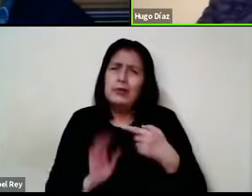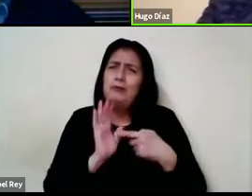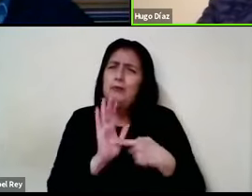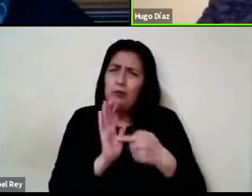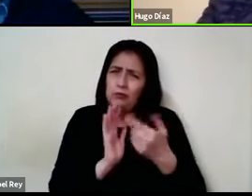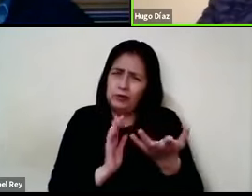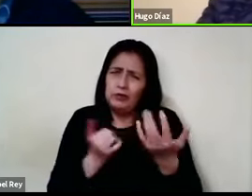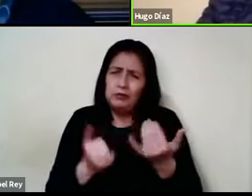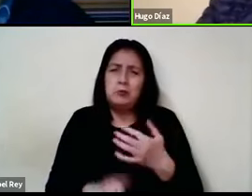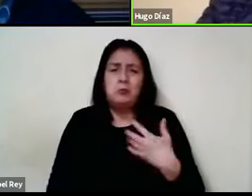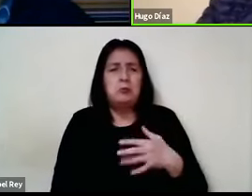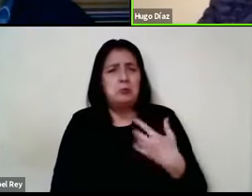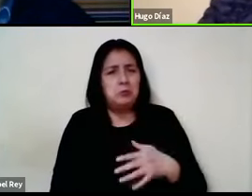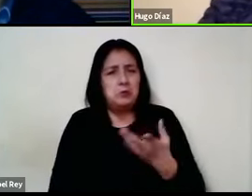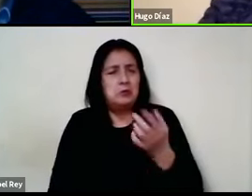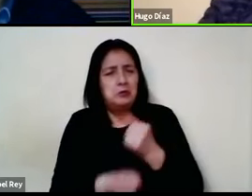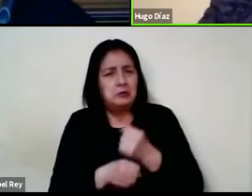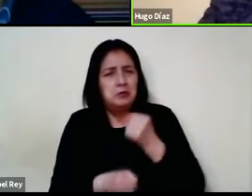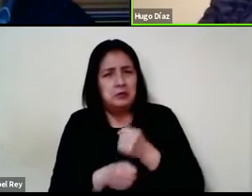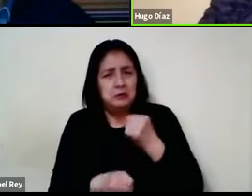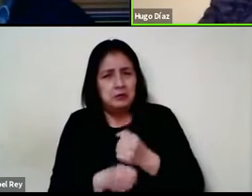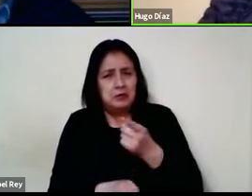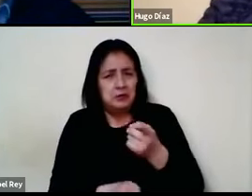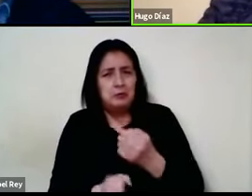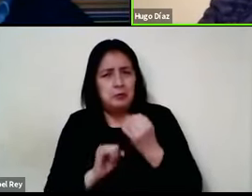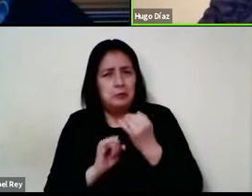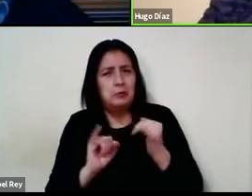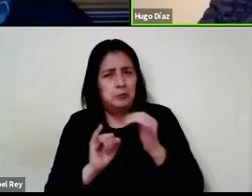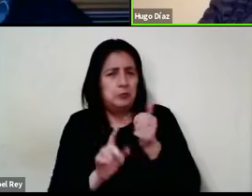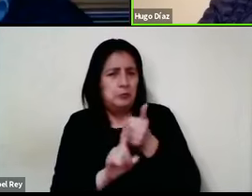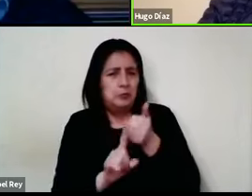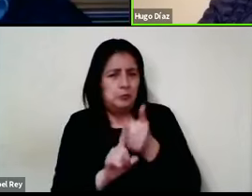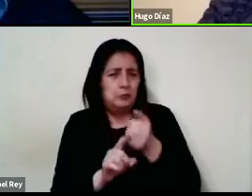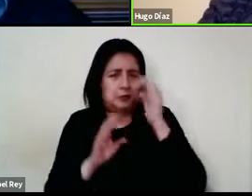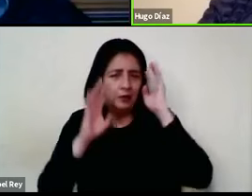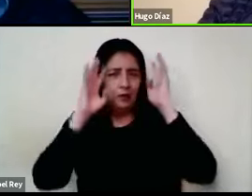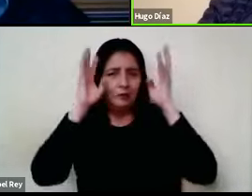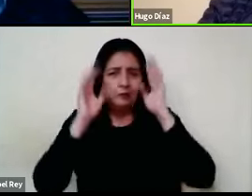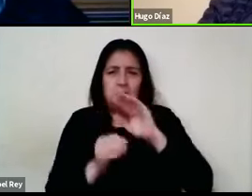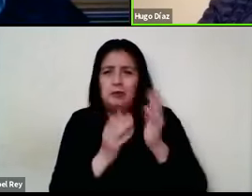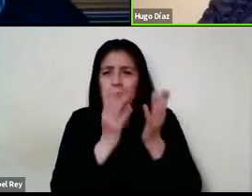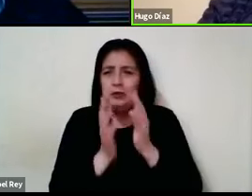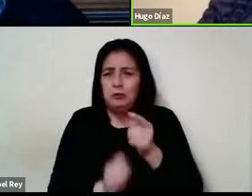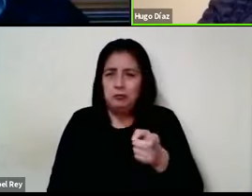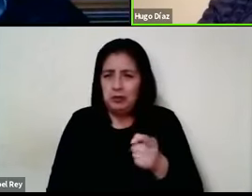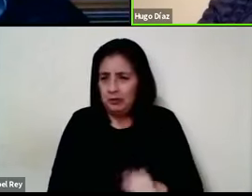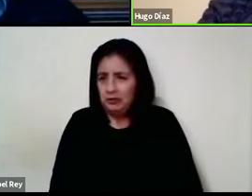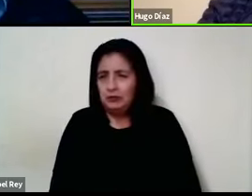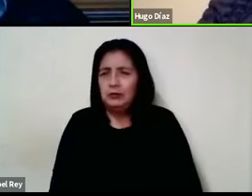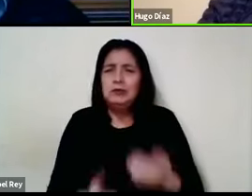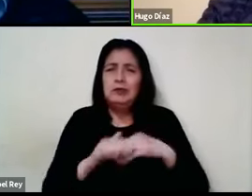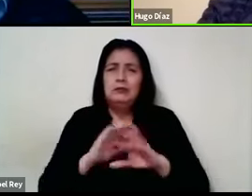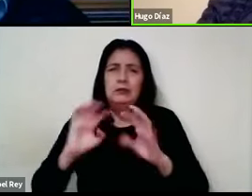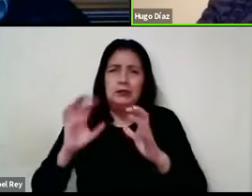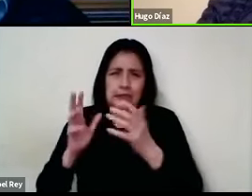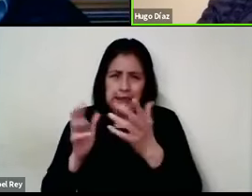es bastante el trabajo autónomo, muy creativo de los estudiantes en las aulas.